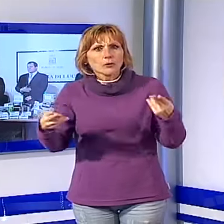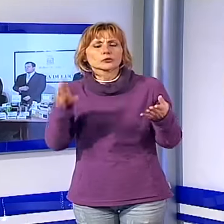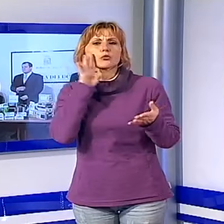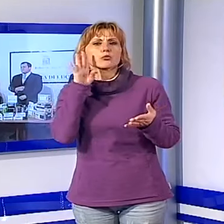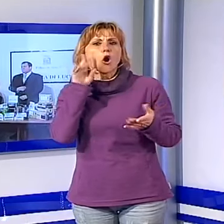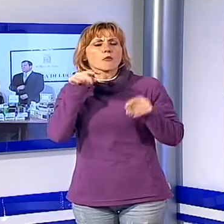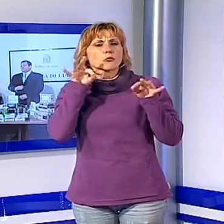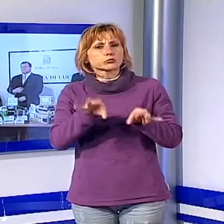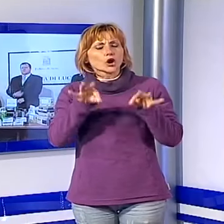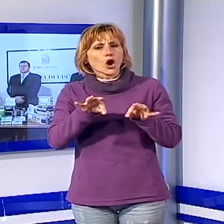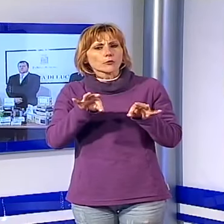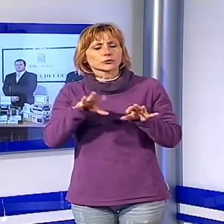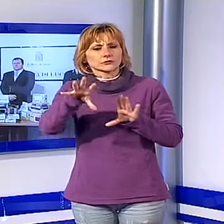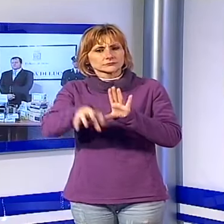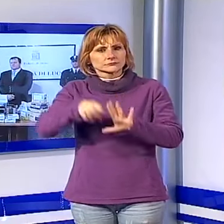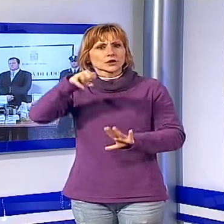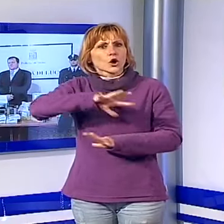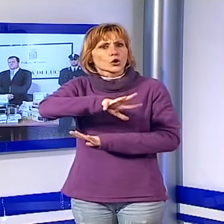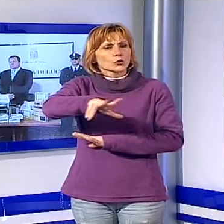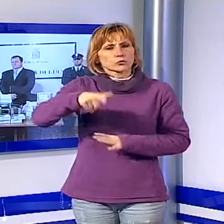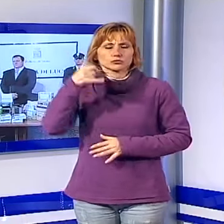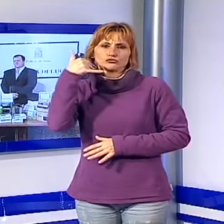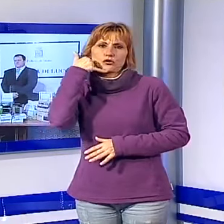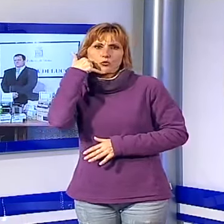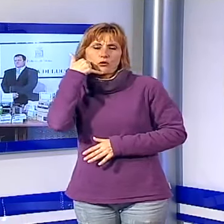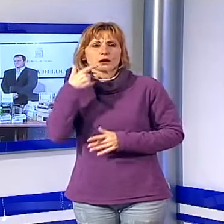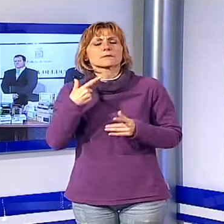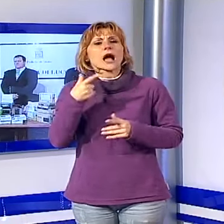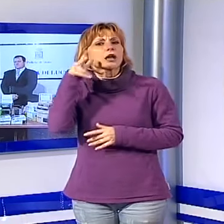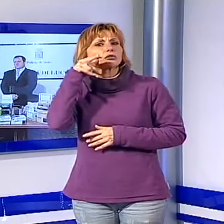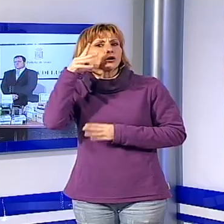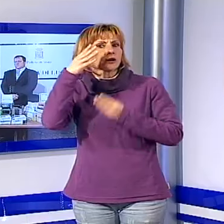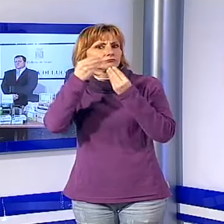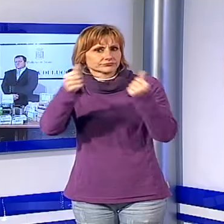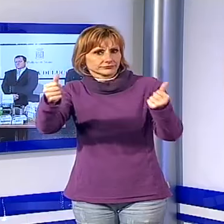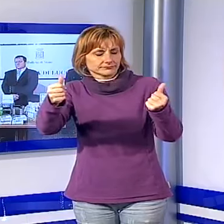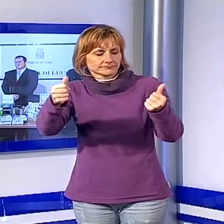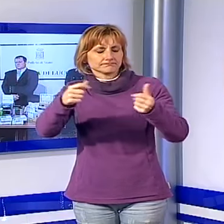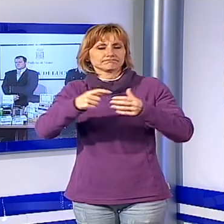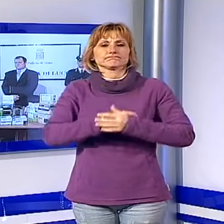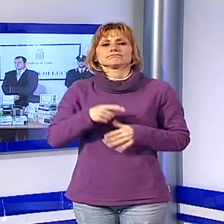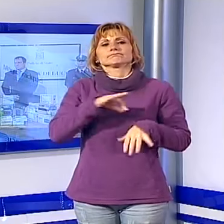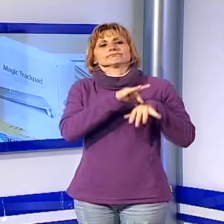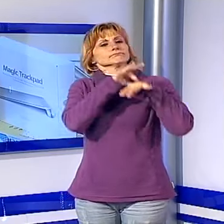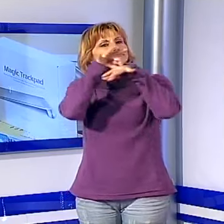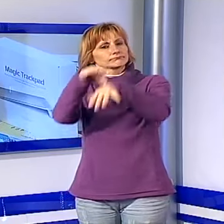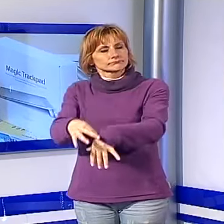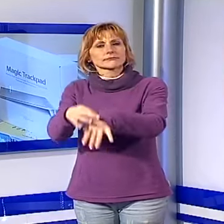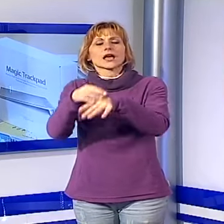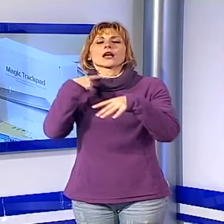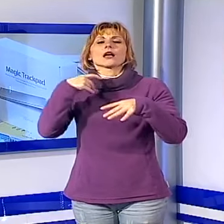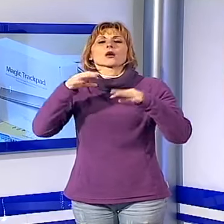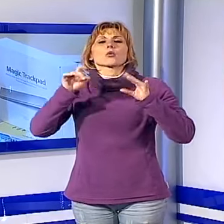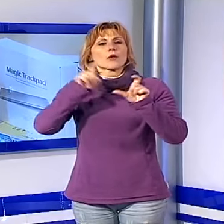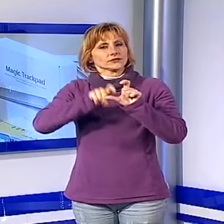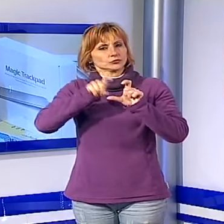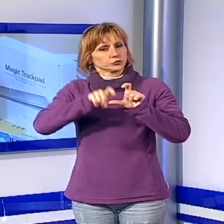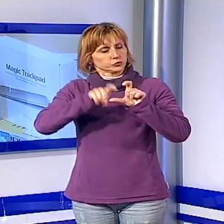antitaccheggio da un cellulare, mentre non c'era traccia della compagna. Portato in Questura e denunciato per tentato furto, è stato